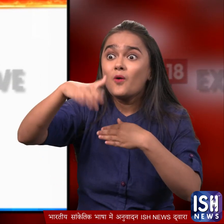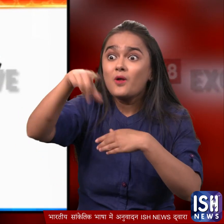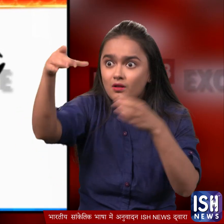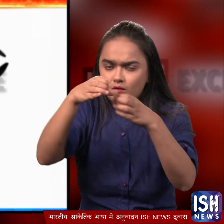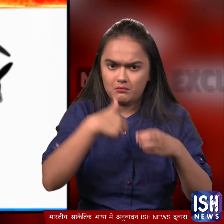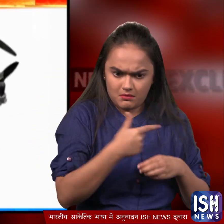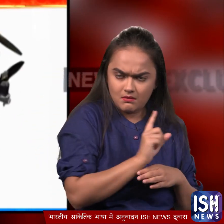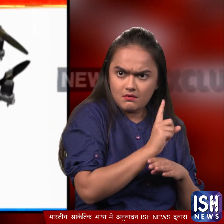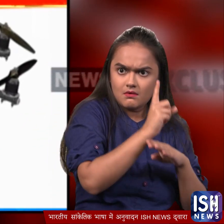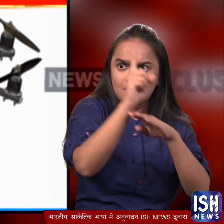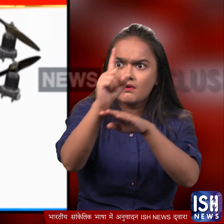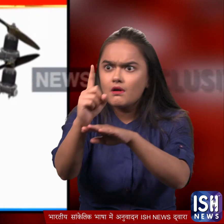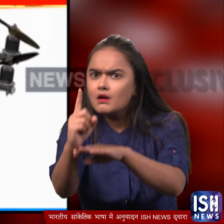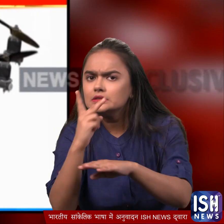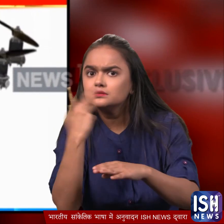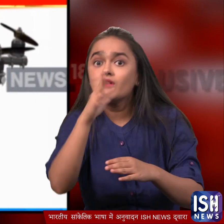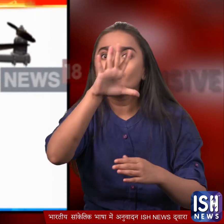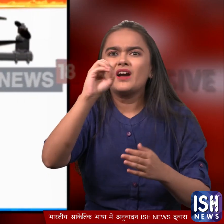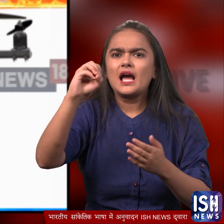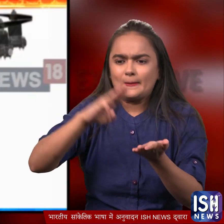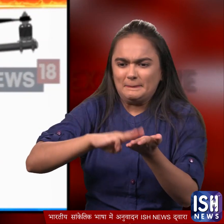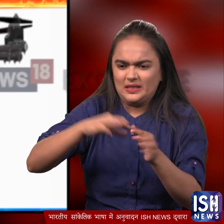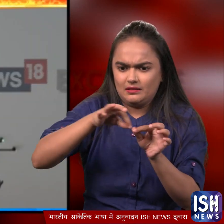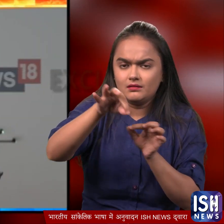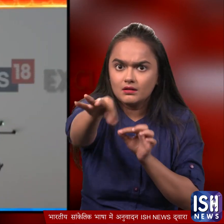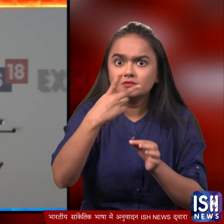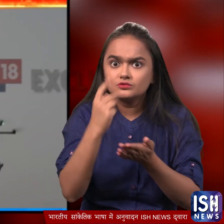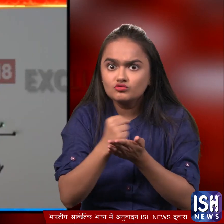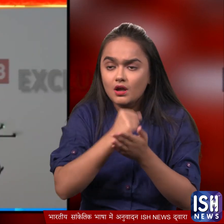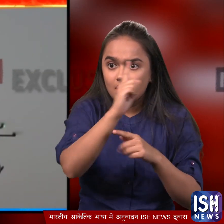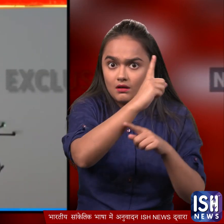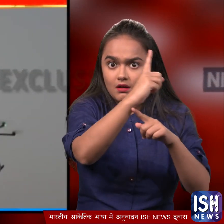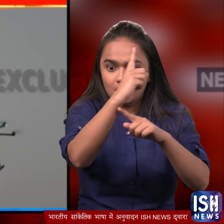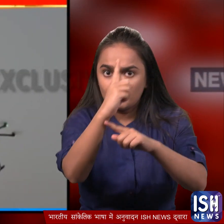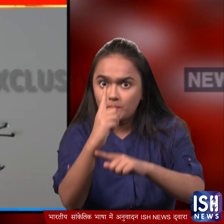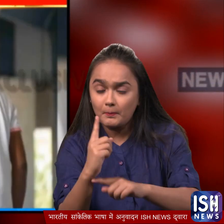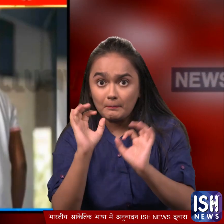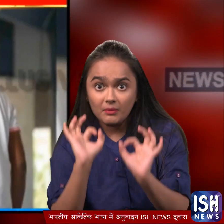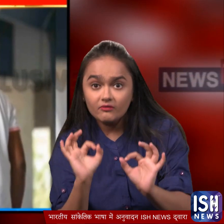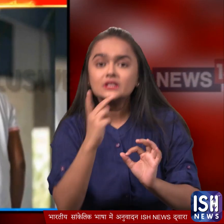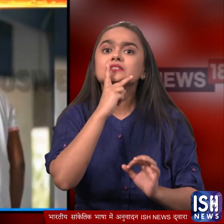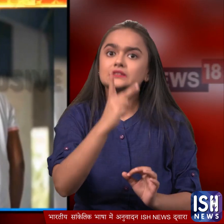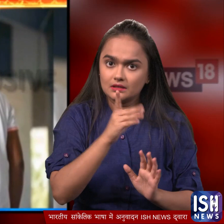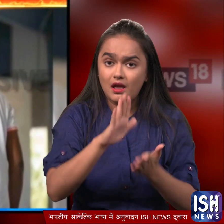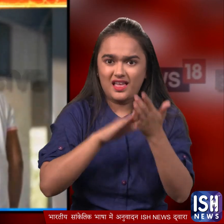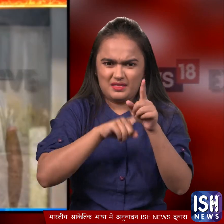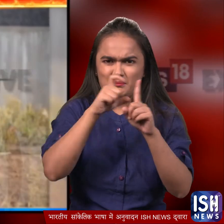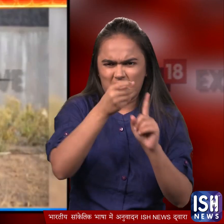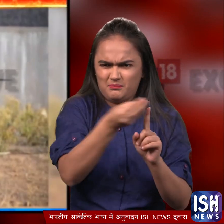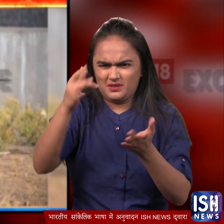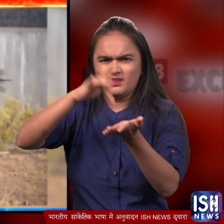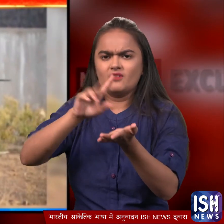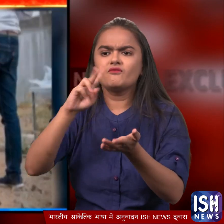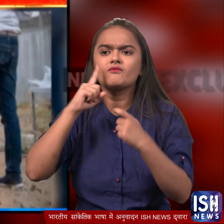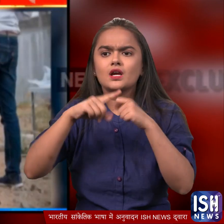जरिए वैक्सीन को कैसे टीकाकरण सेंटर तक पहुंचाया जाएगा। इसके लिए पहले 500 मीटर की दूरी तय की गई ताकि ड्रोन की सुरक्षित लैंडिंग पर